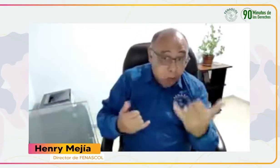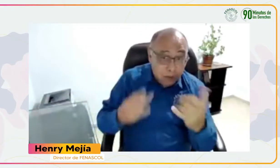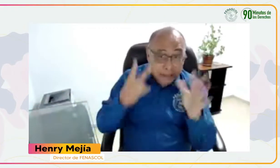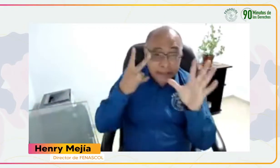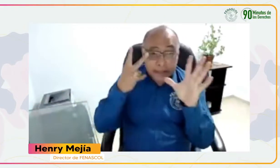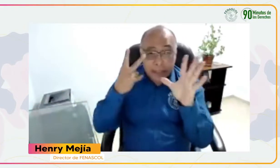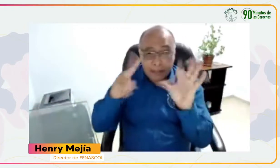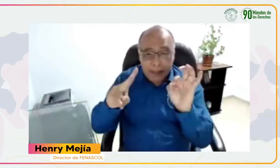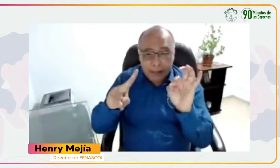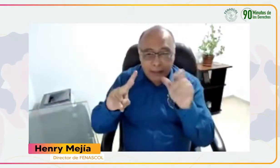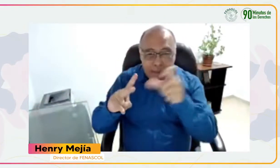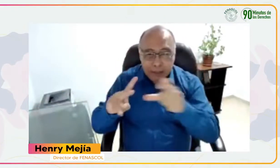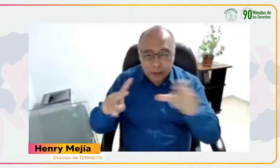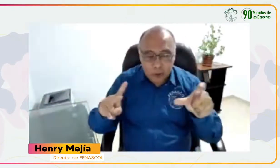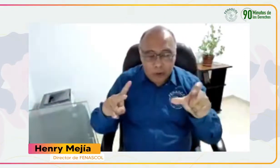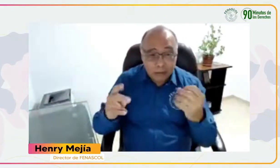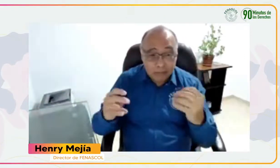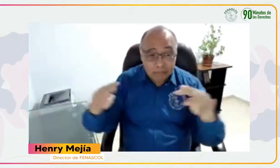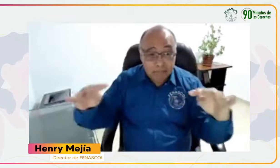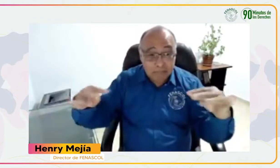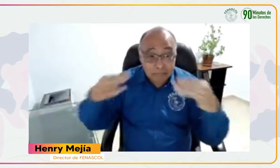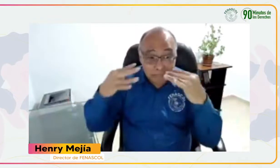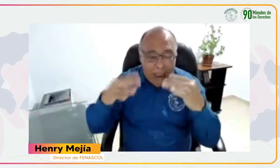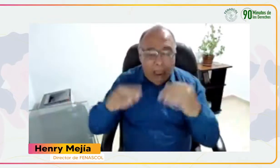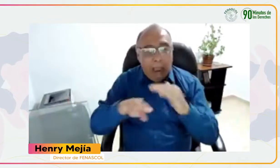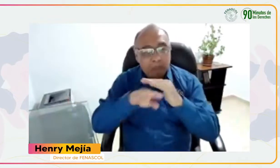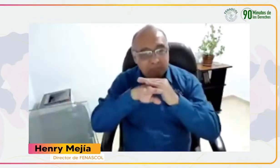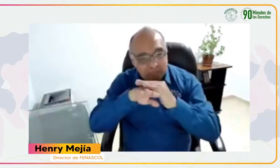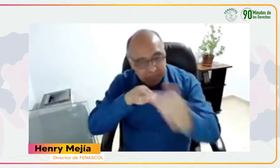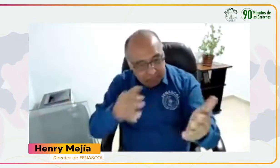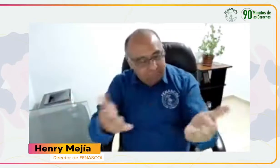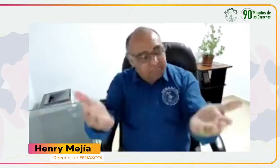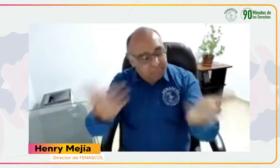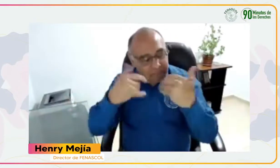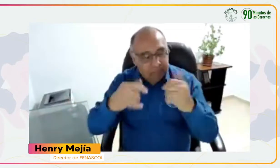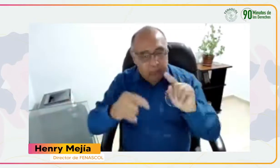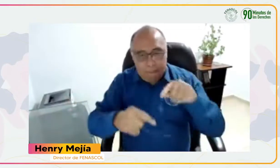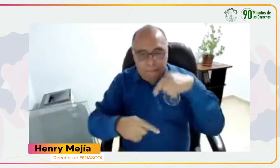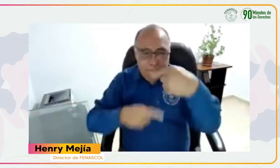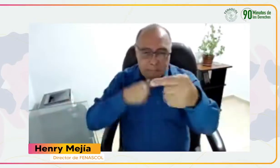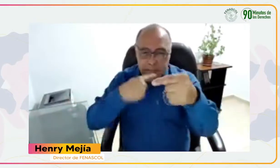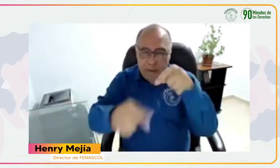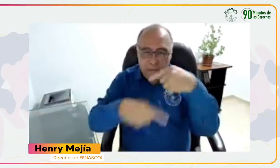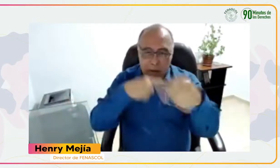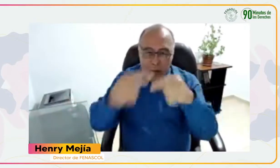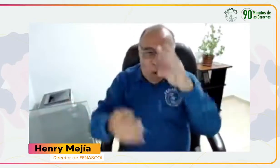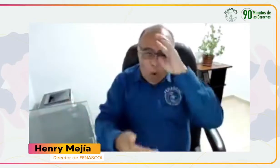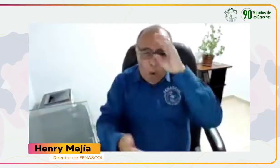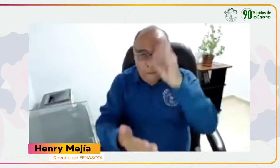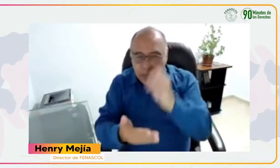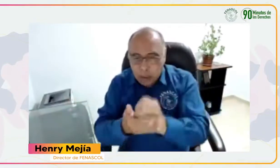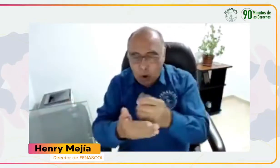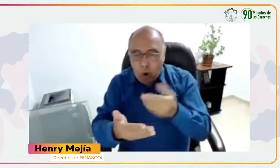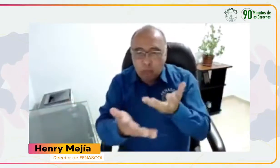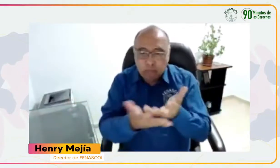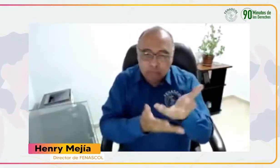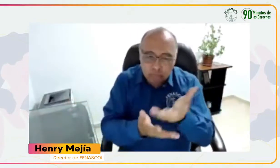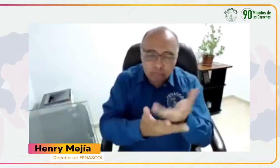este momento contamos con 70 personas que nos están viendo y queremos invitarlos también a que dejen sus comentarios,